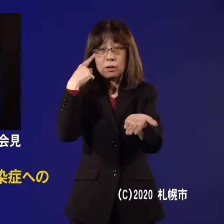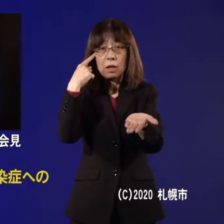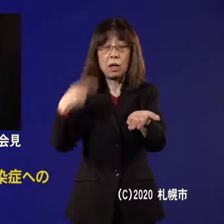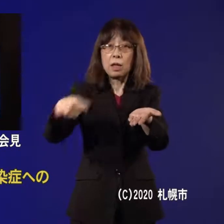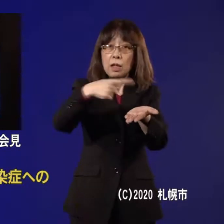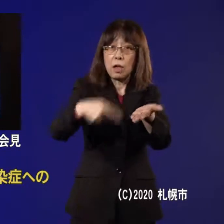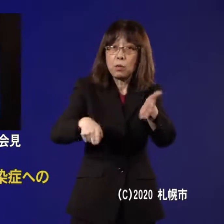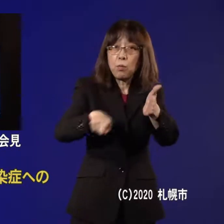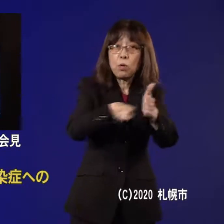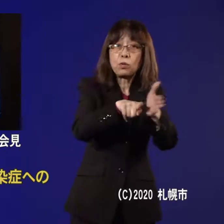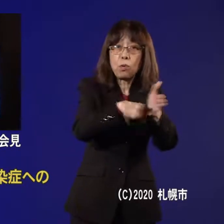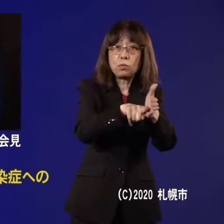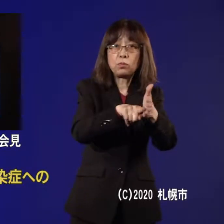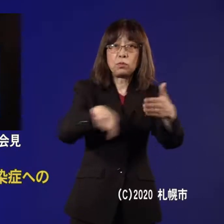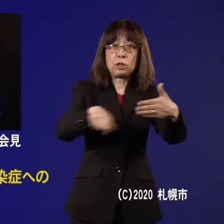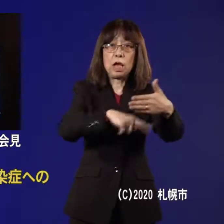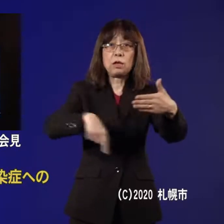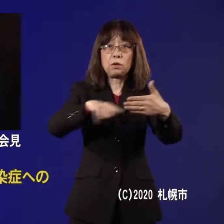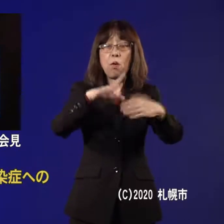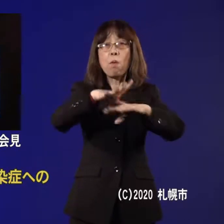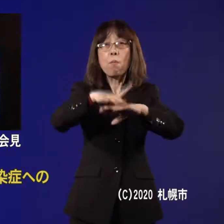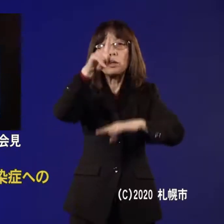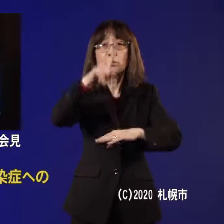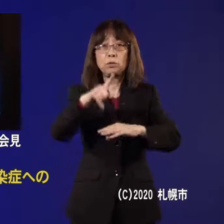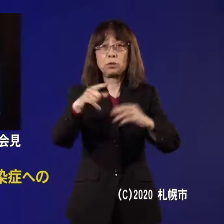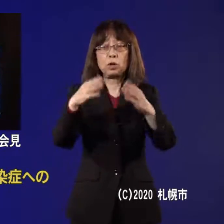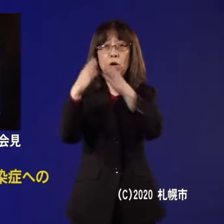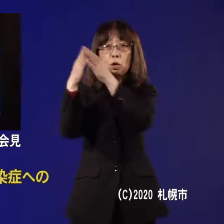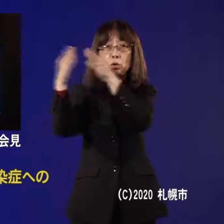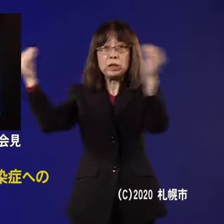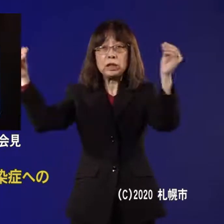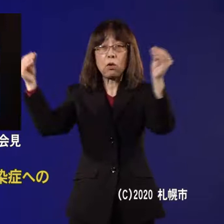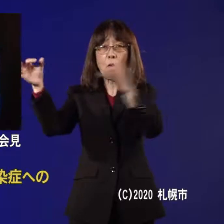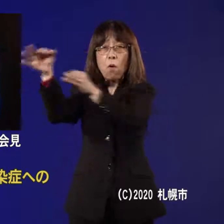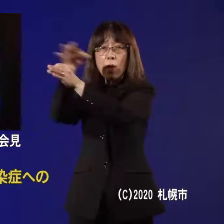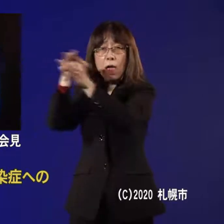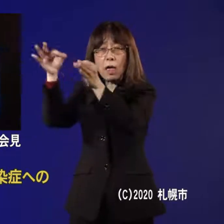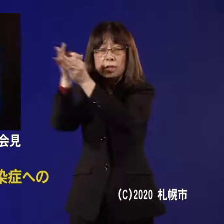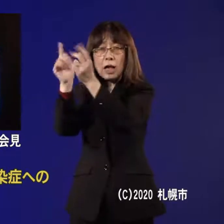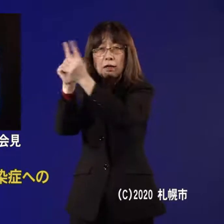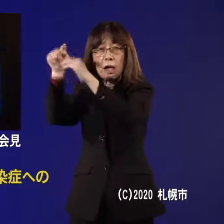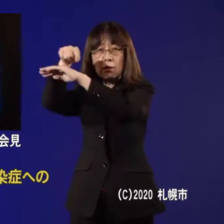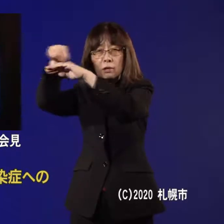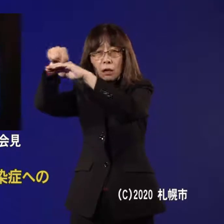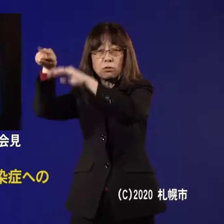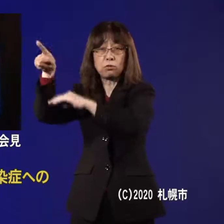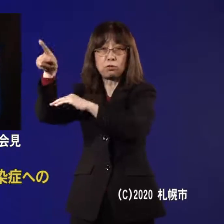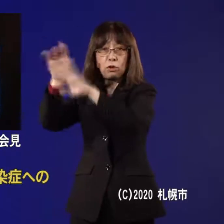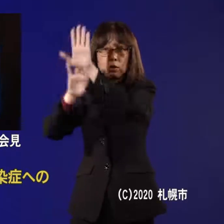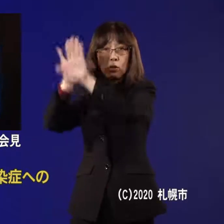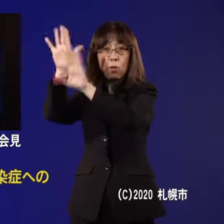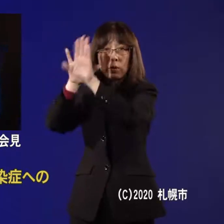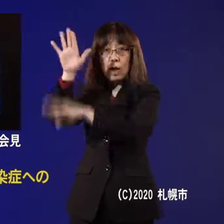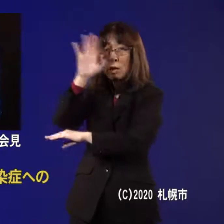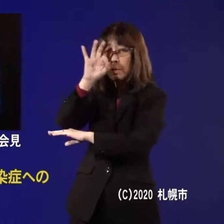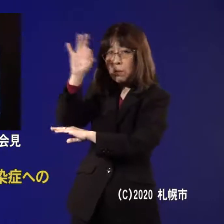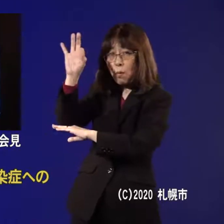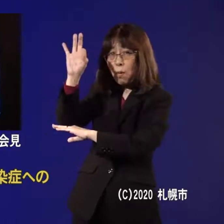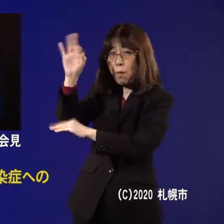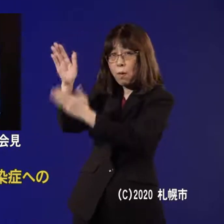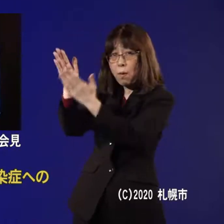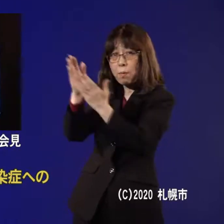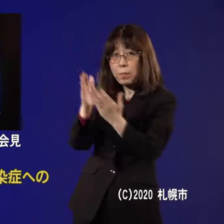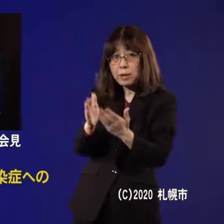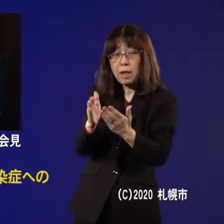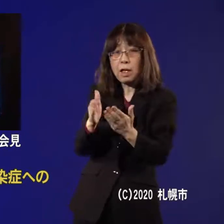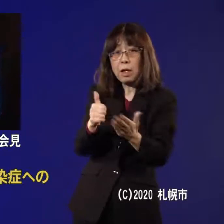む内容として、まずはその国の経済対策の状況を見ていただいて、そこに透ける